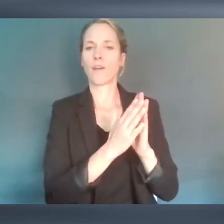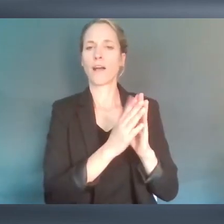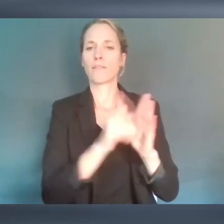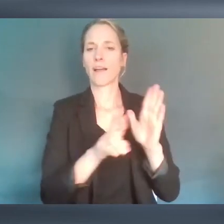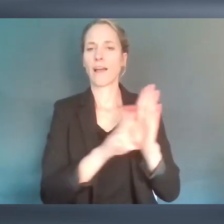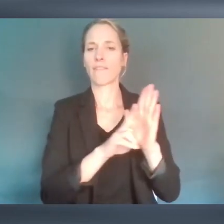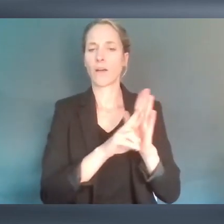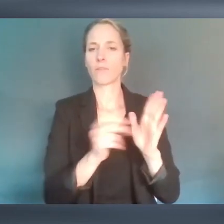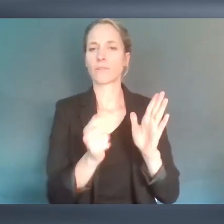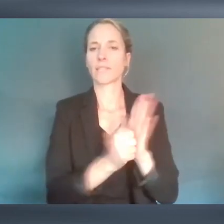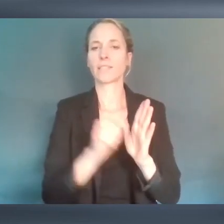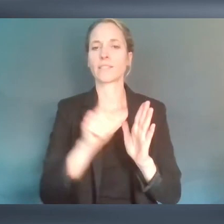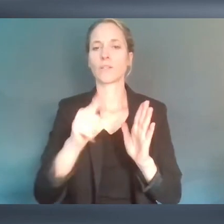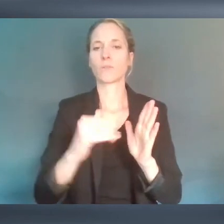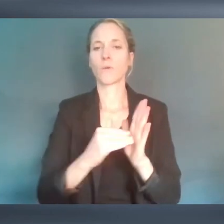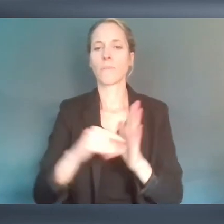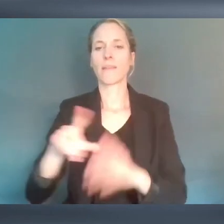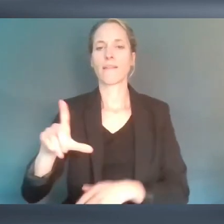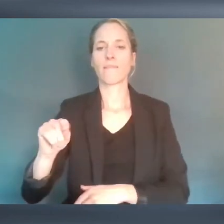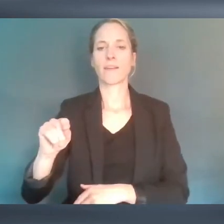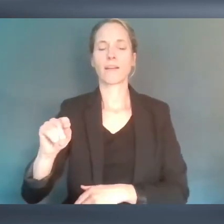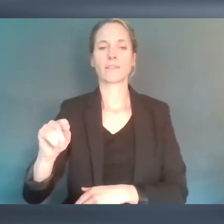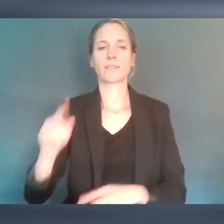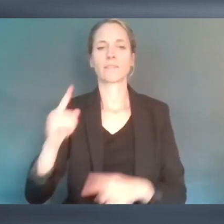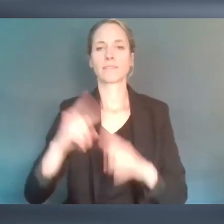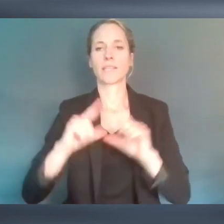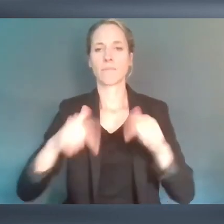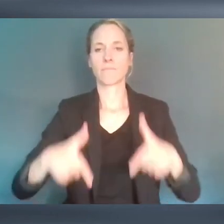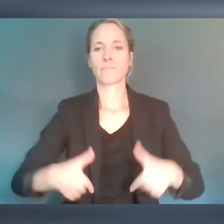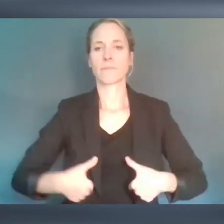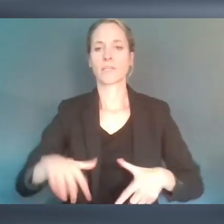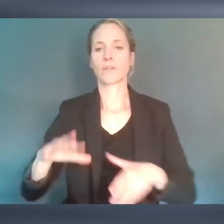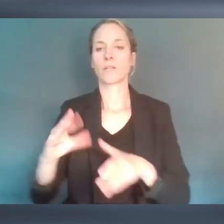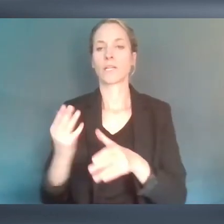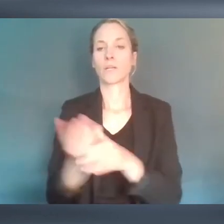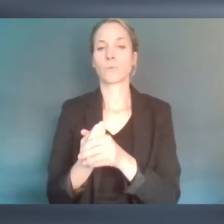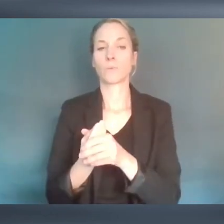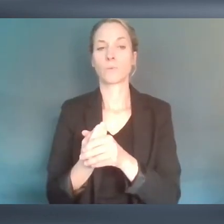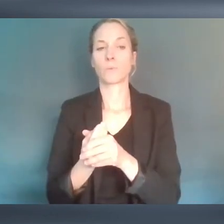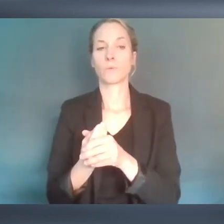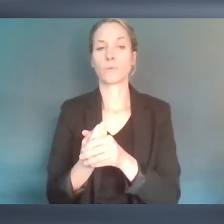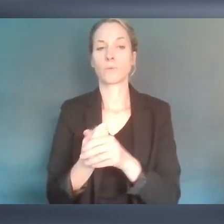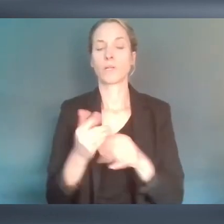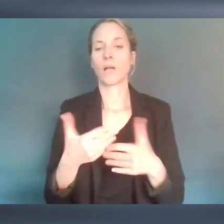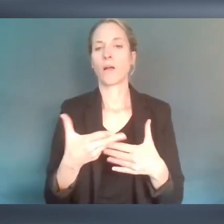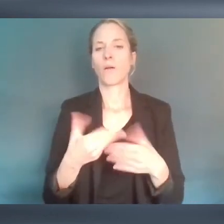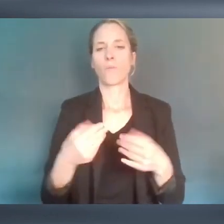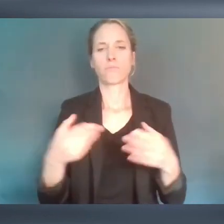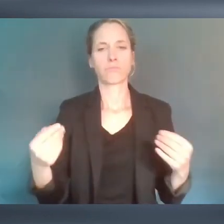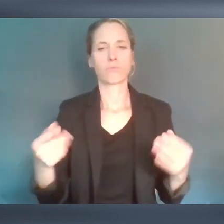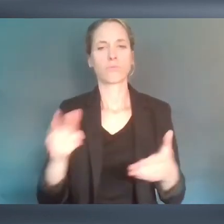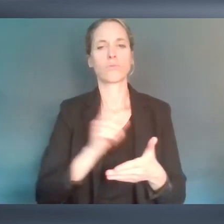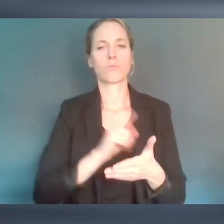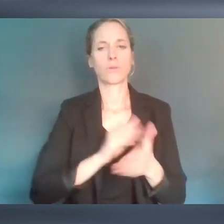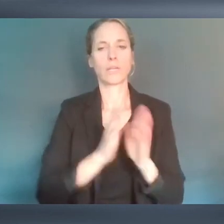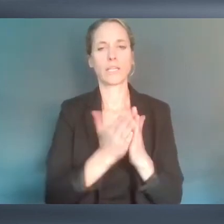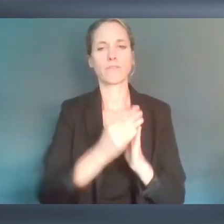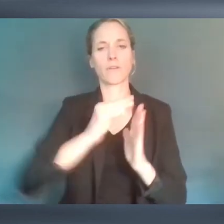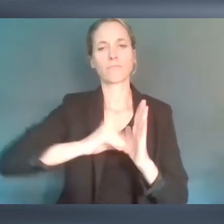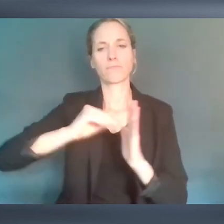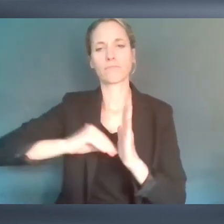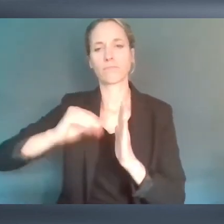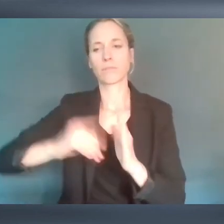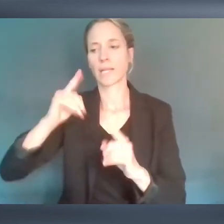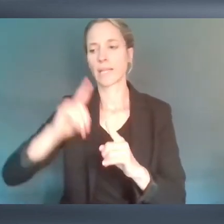2020, autour de l'école inclusive, il y a eu beaucoup de littérature autour de l'école inclusive et